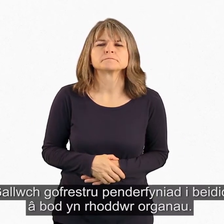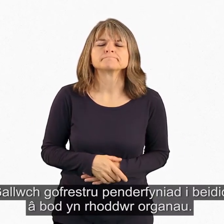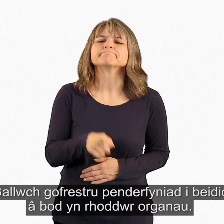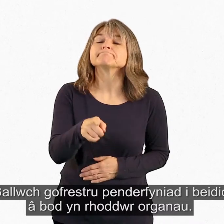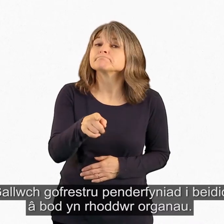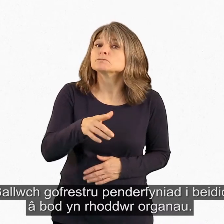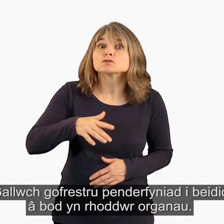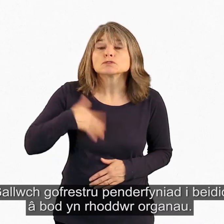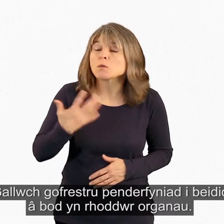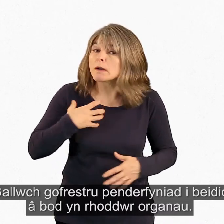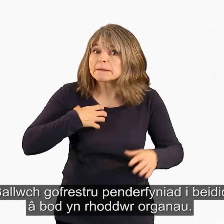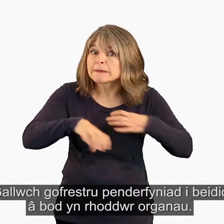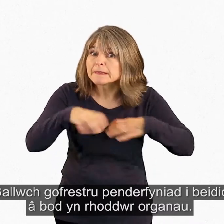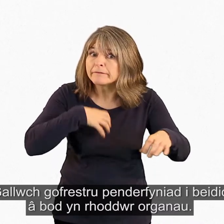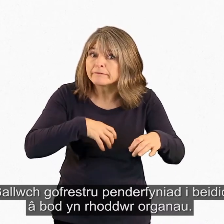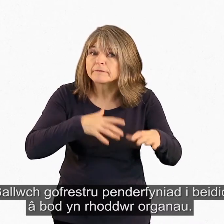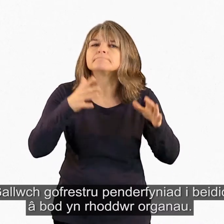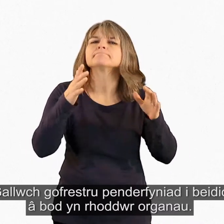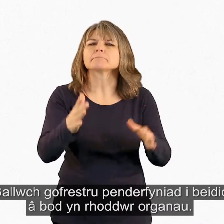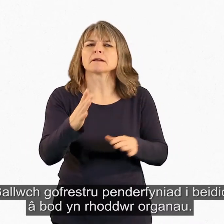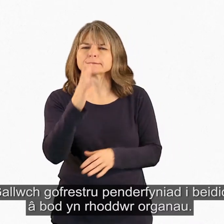penderfyniad i beidio a bod yn rhofer organau.